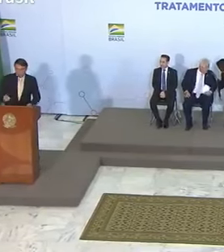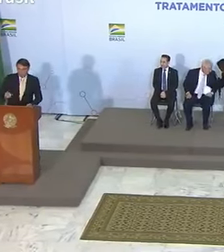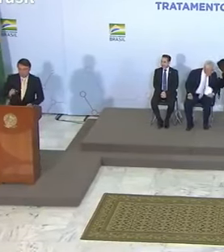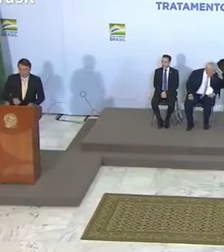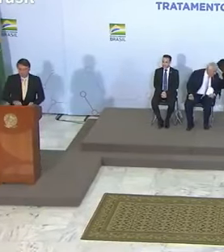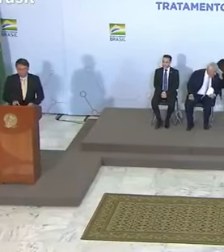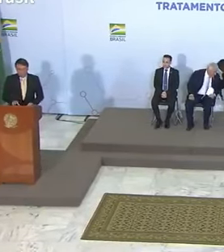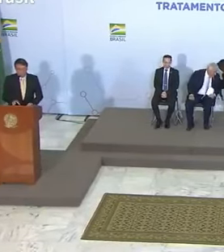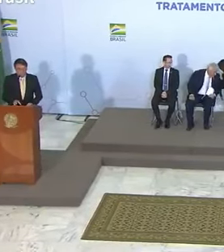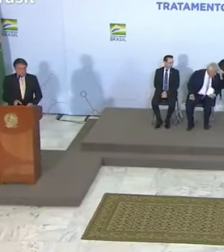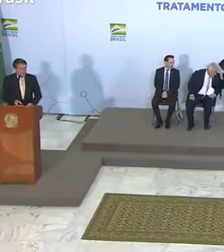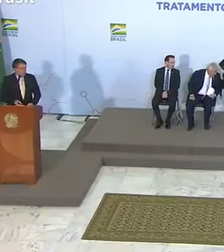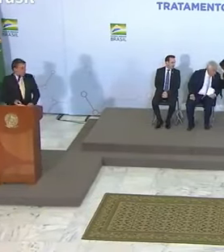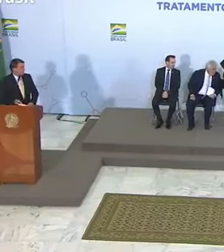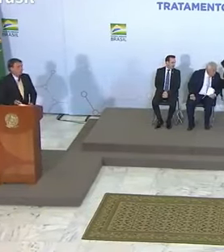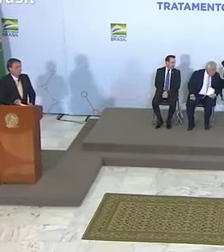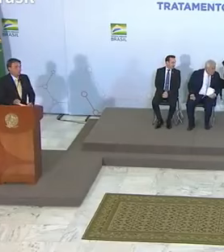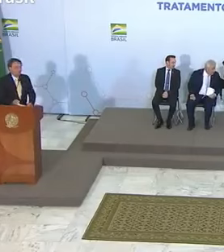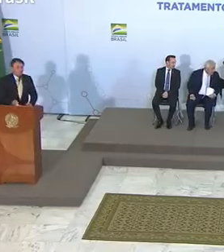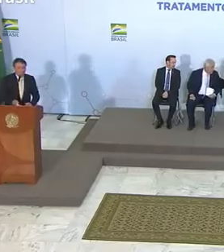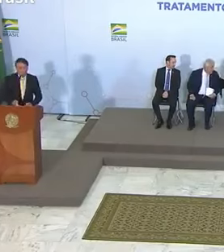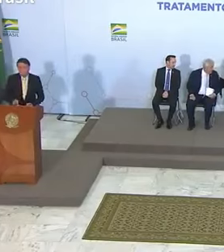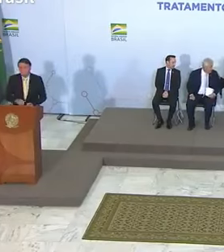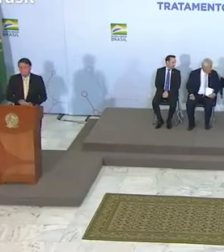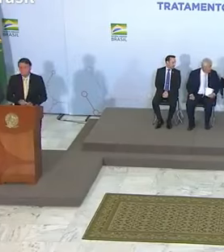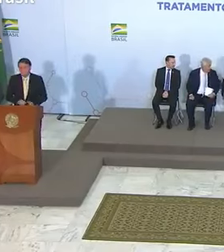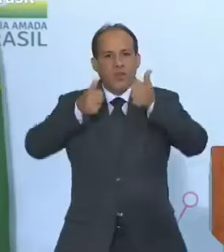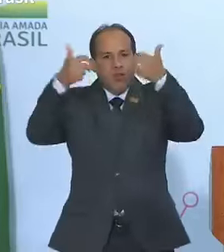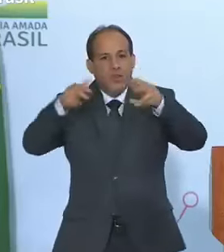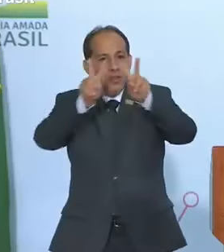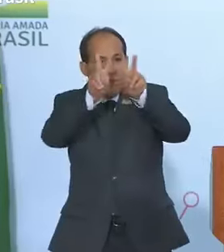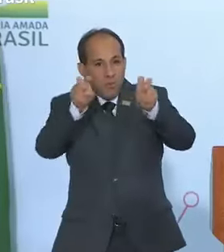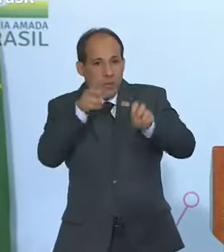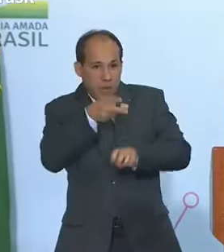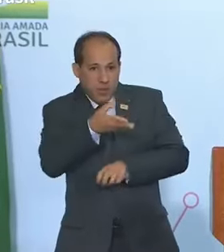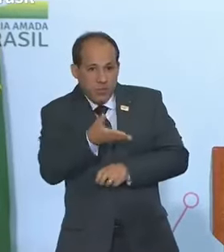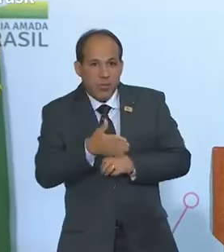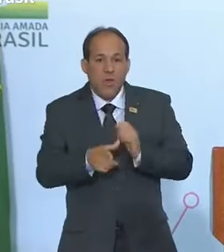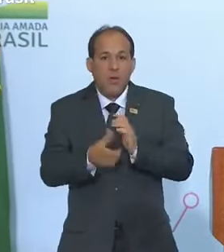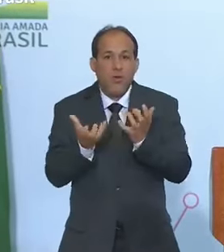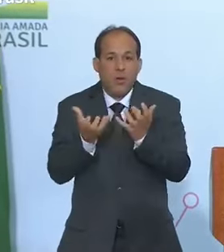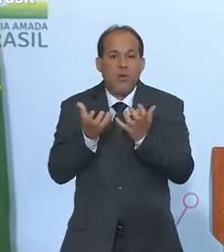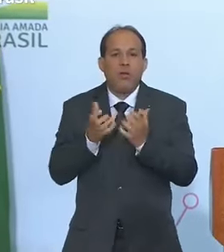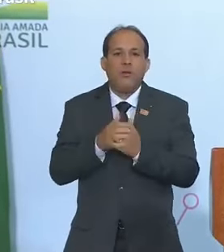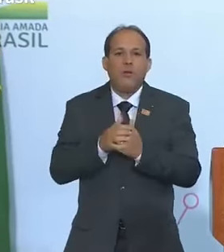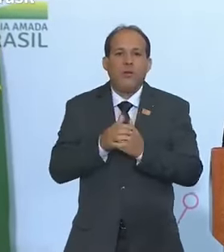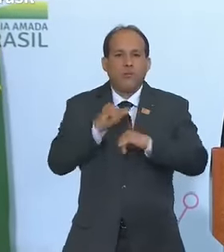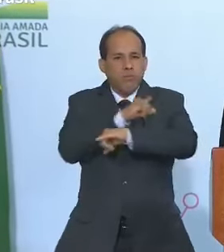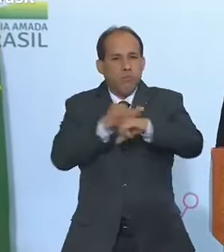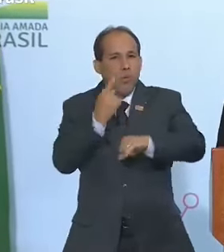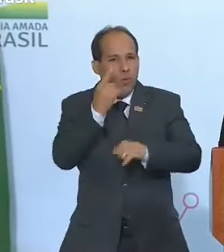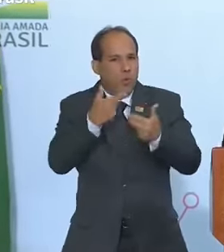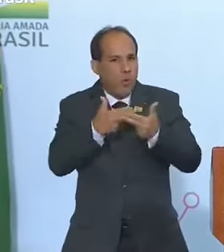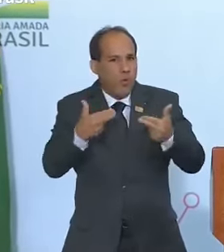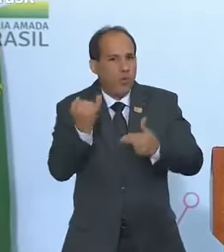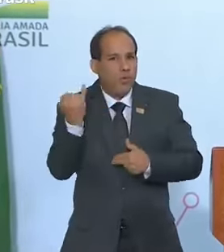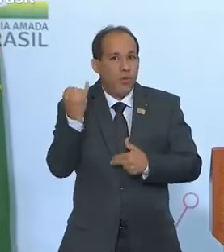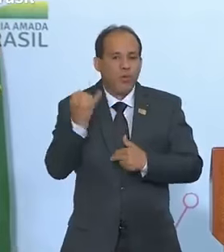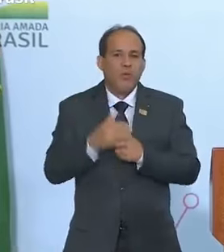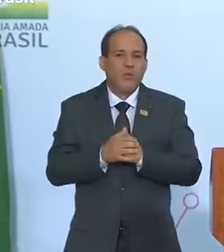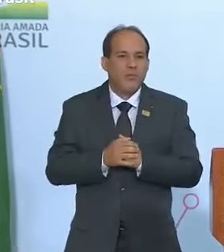Boa tarde. Antes de entrar no assunto, queria falar sobre uma notícia que está